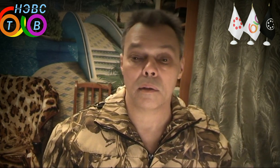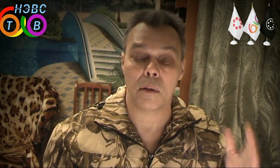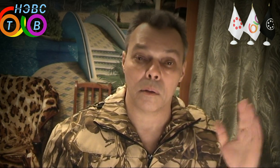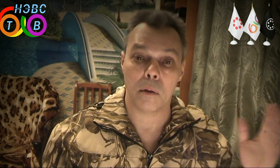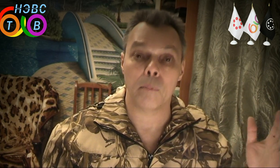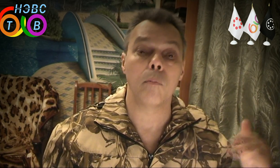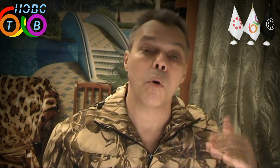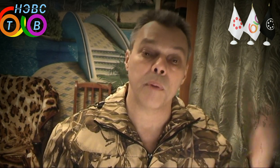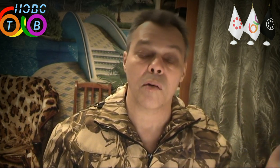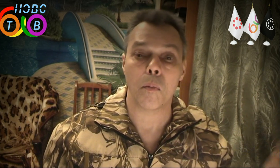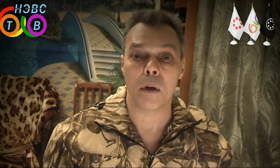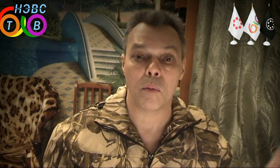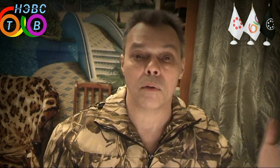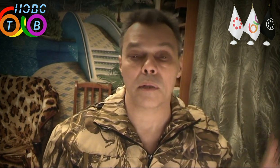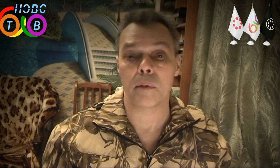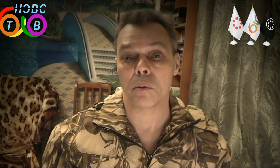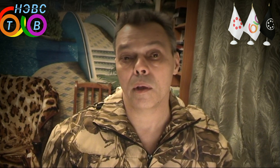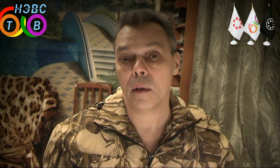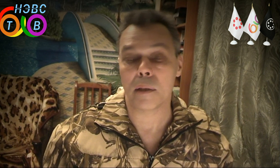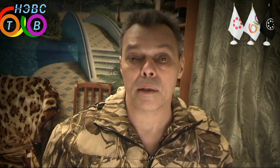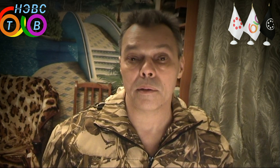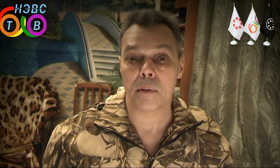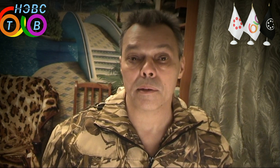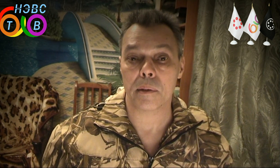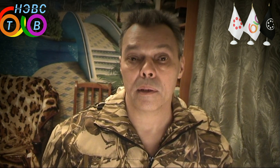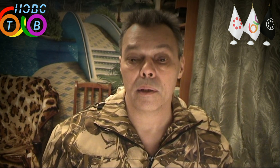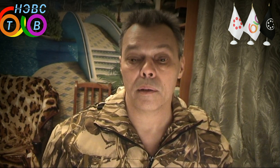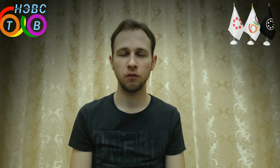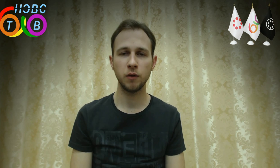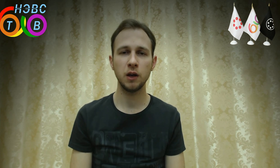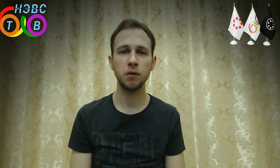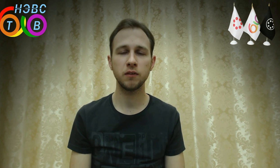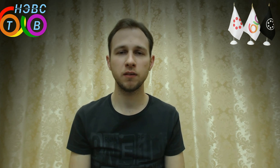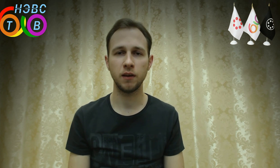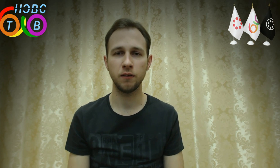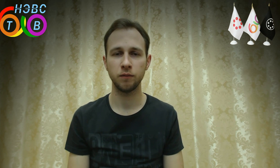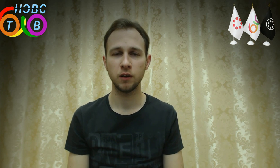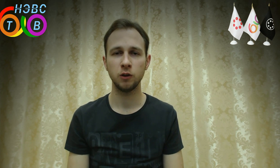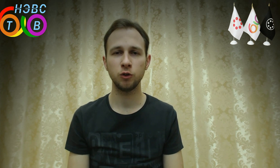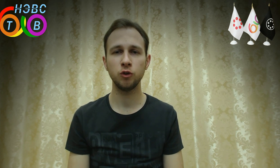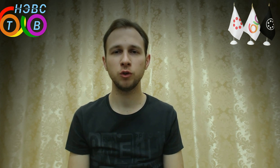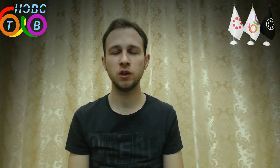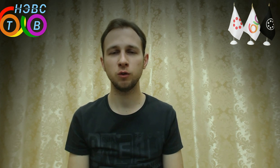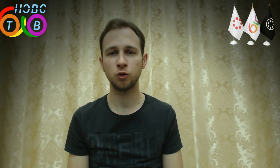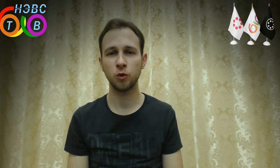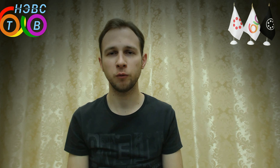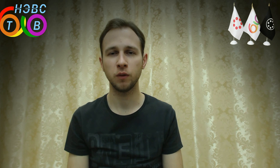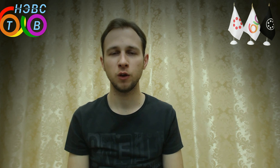это по первому моему вот ответу надо ориентироваться. Вы могли бы рассказать, что ждет девушку,